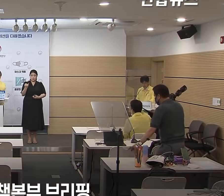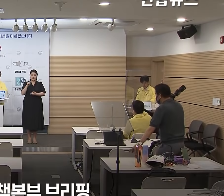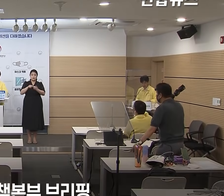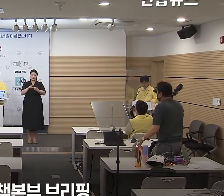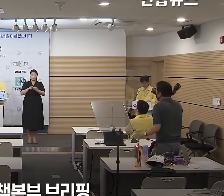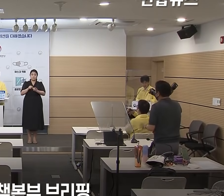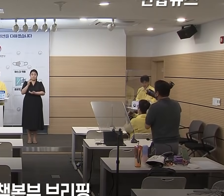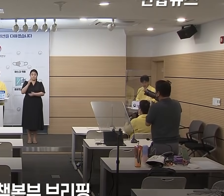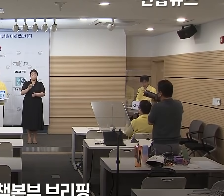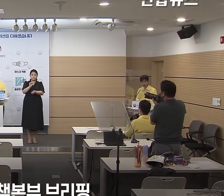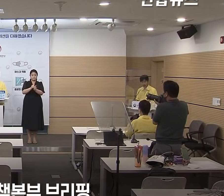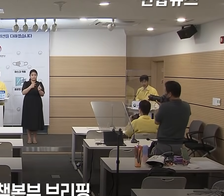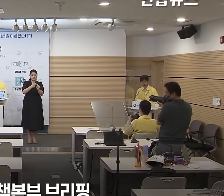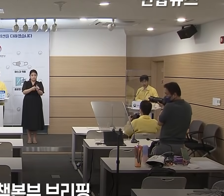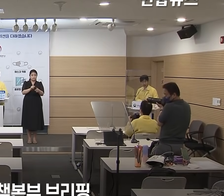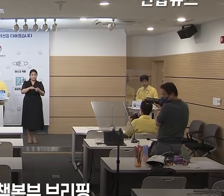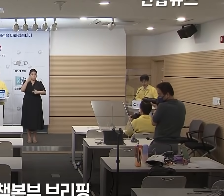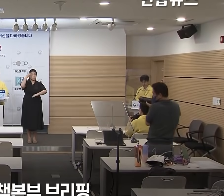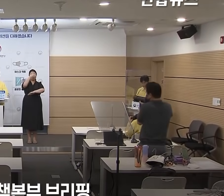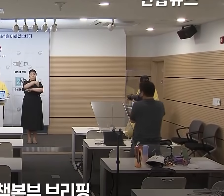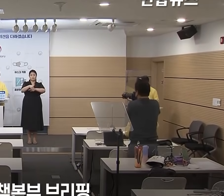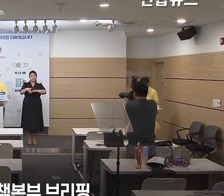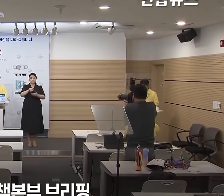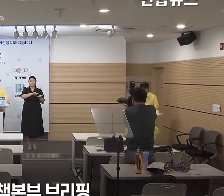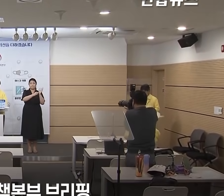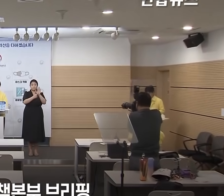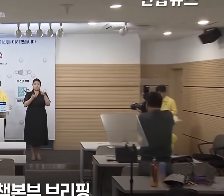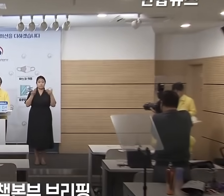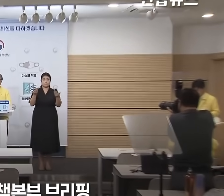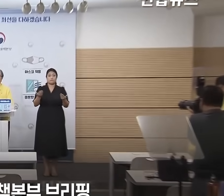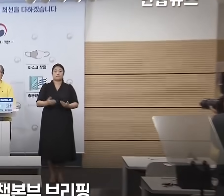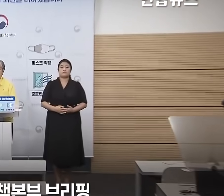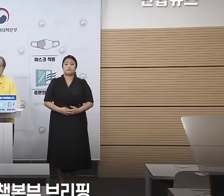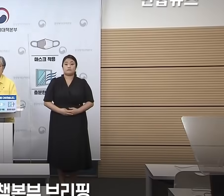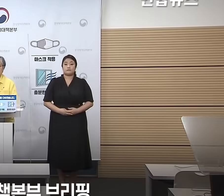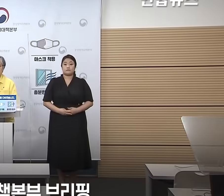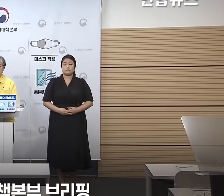8월 9월 예방접종 cm 계획이 된 발표가 있겠습니다